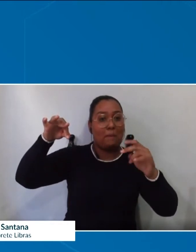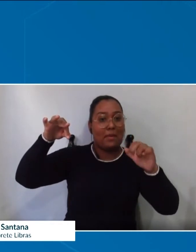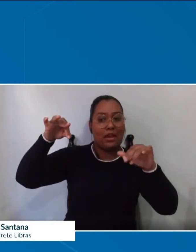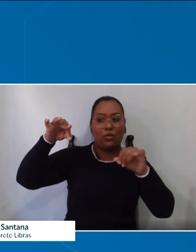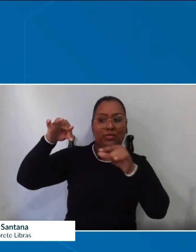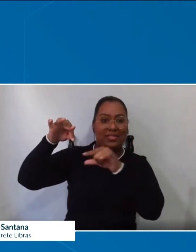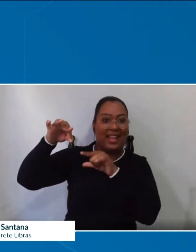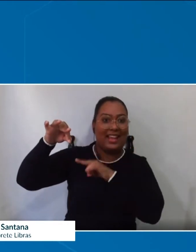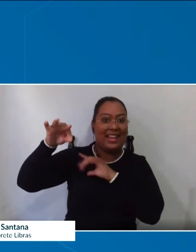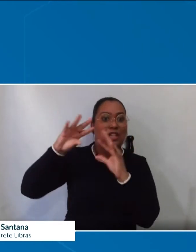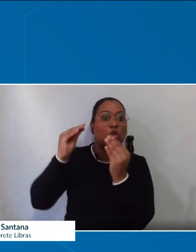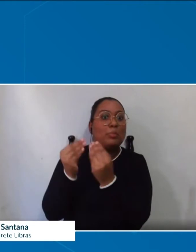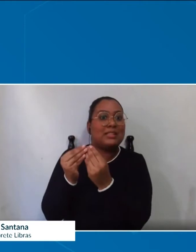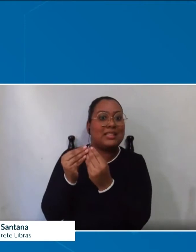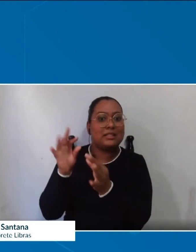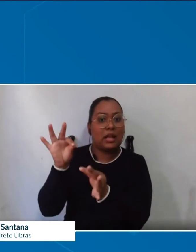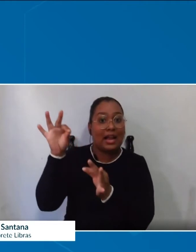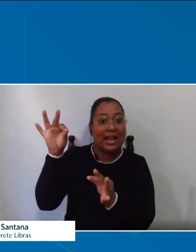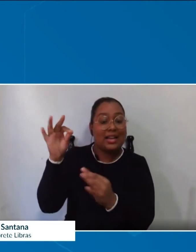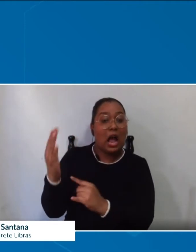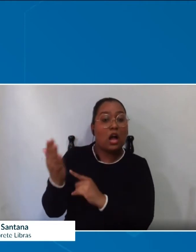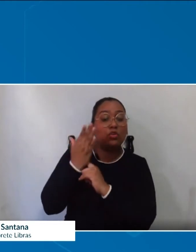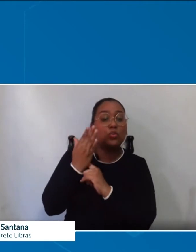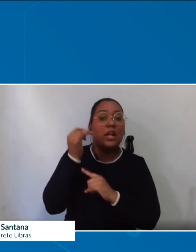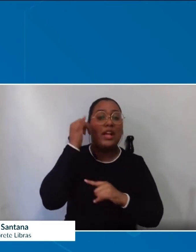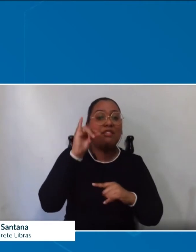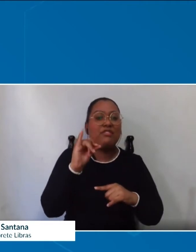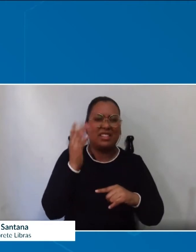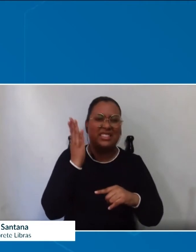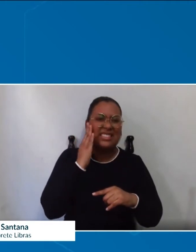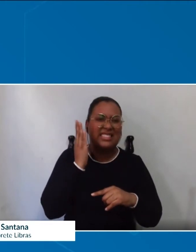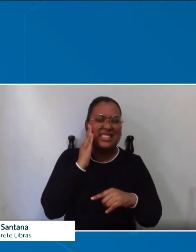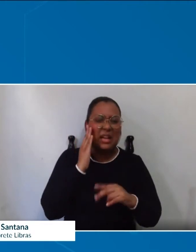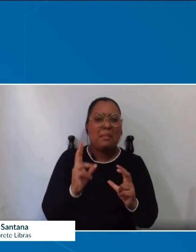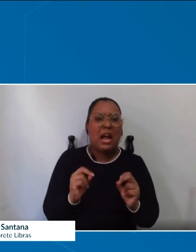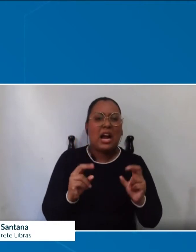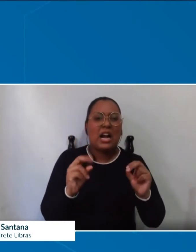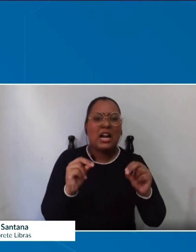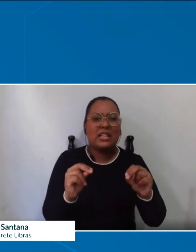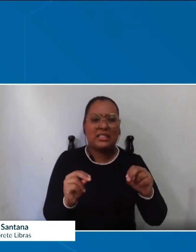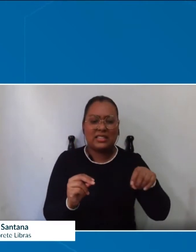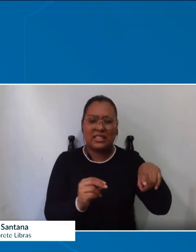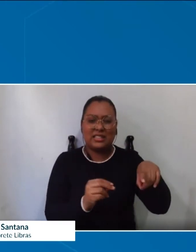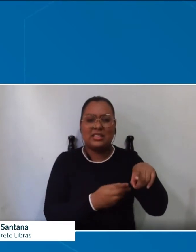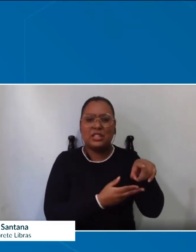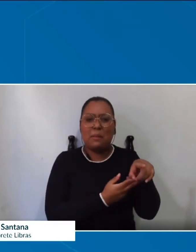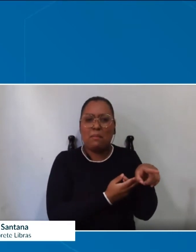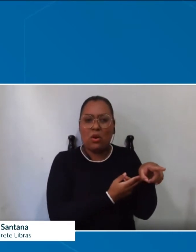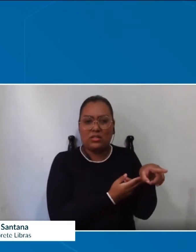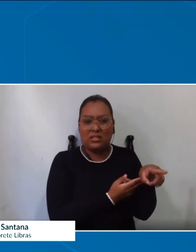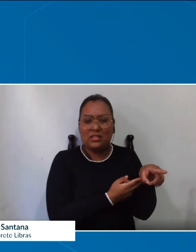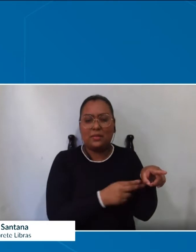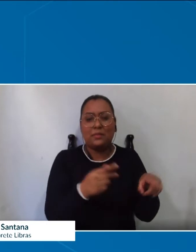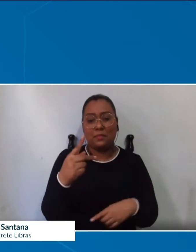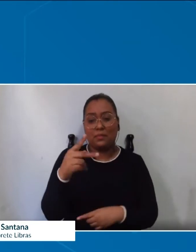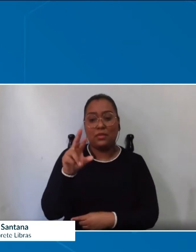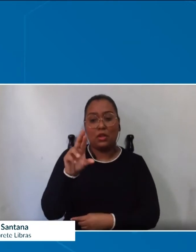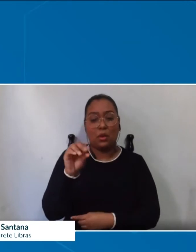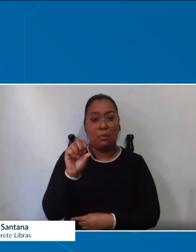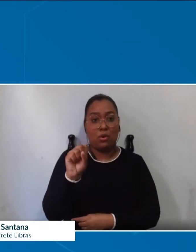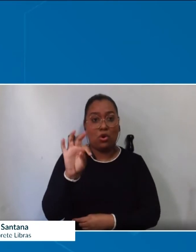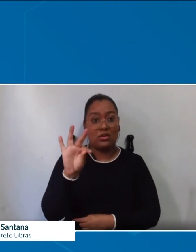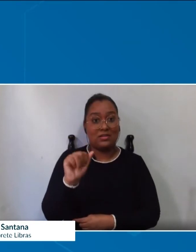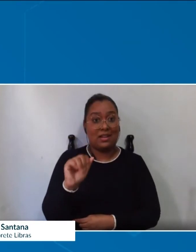utilizada hoje na prevenção a câncer de próstata. Ela é muito importante para os homens, né? Então, se encontra na farmácia cápsulas